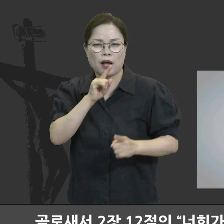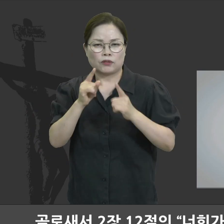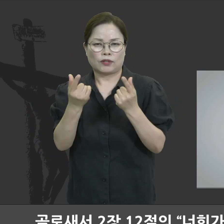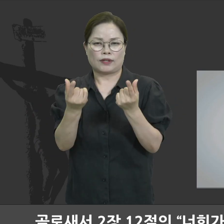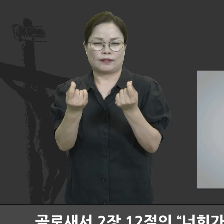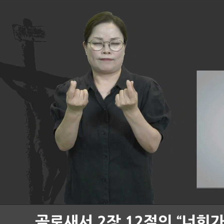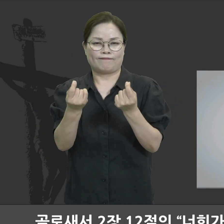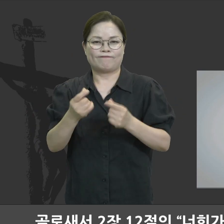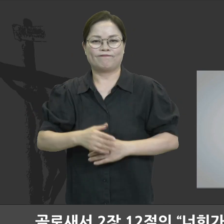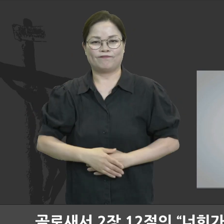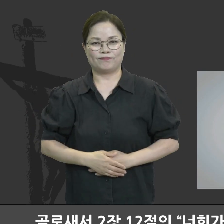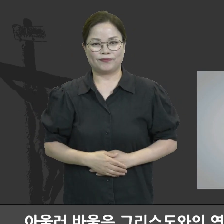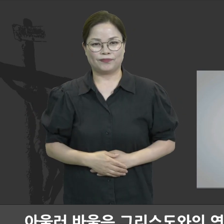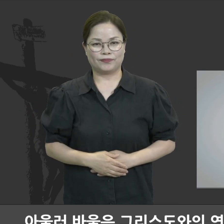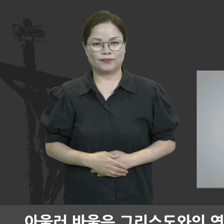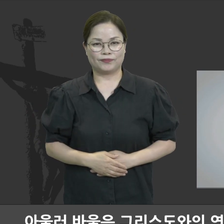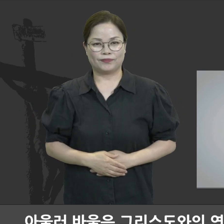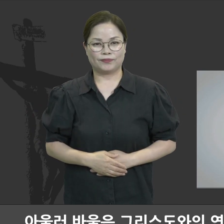말씀과 같이 말이죠.